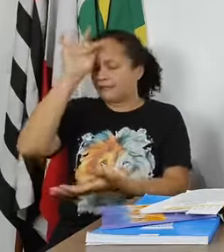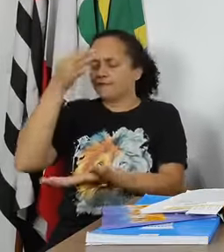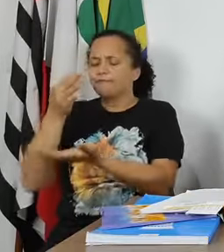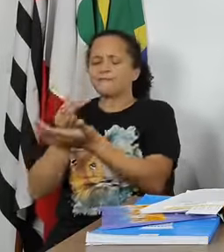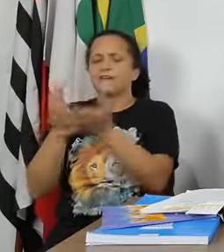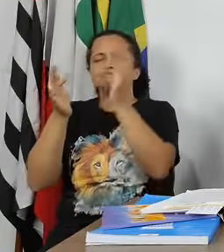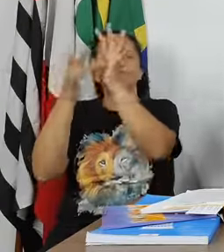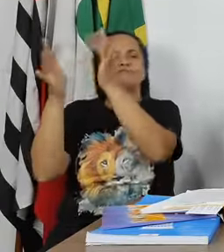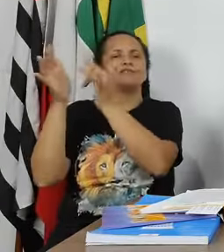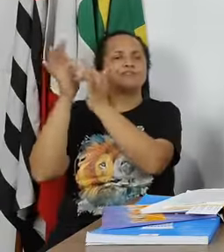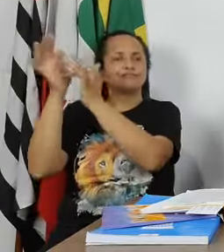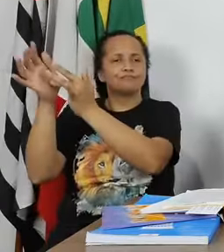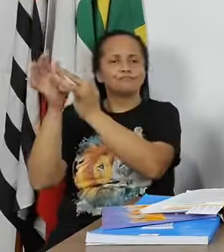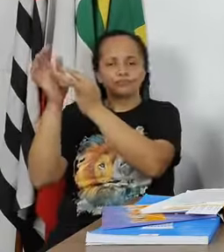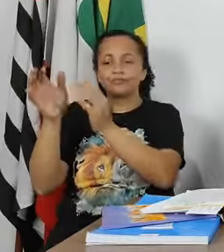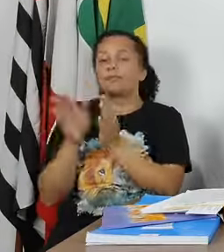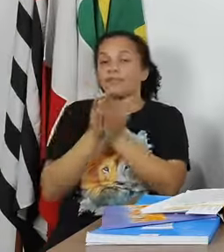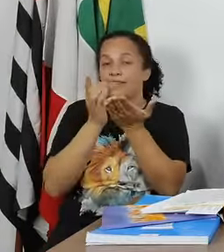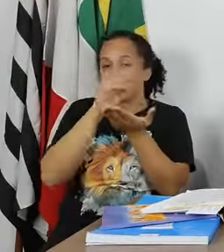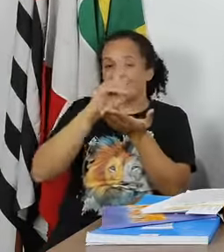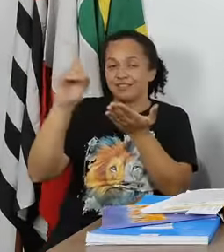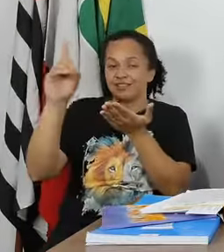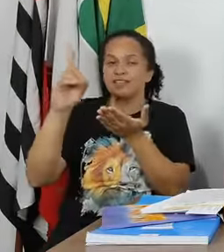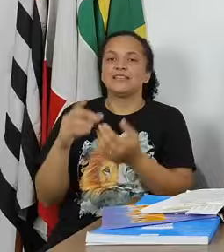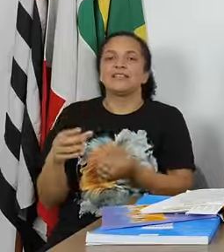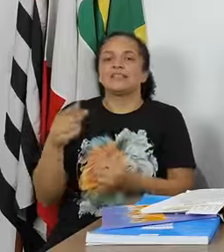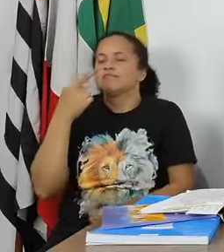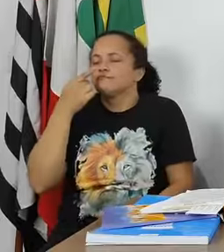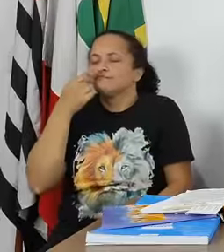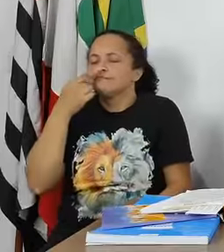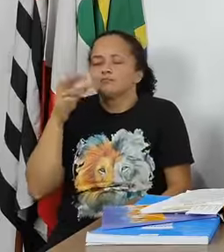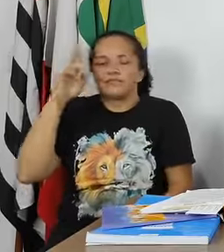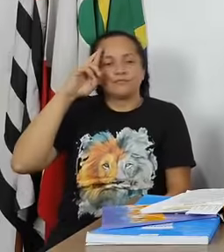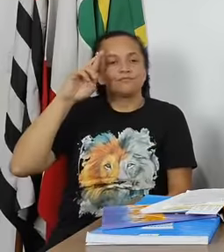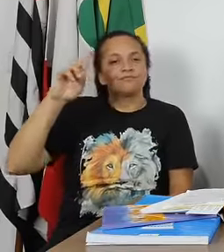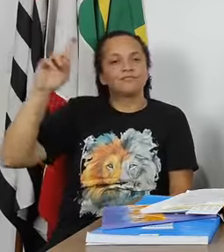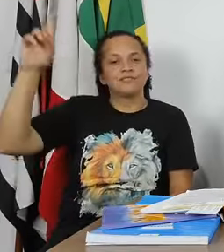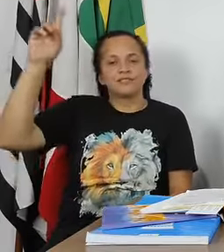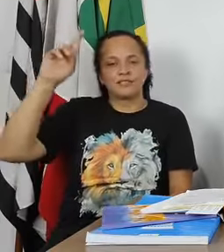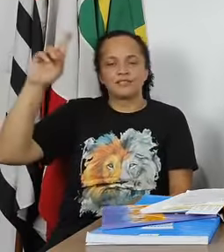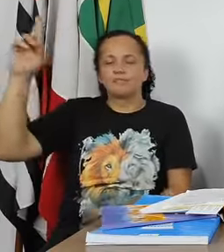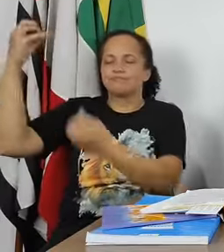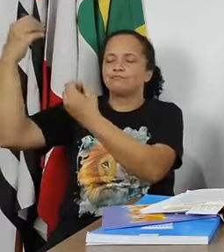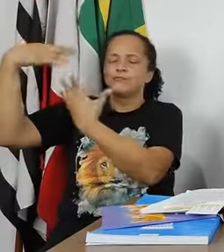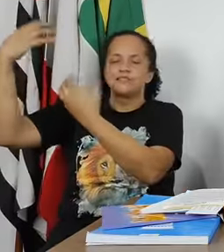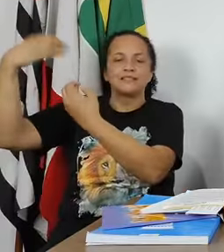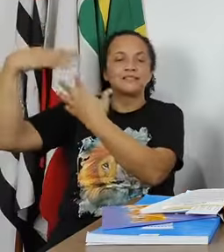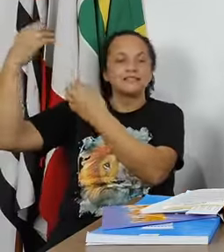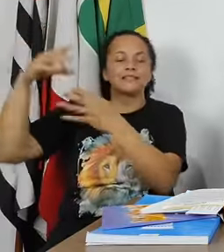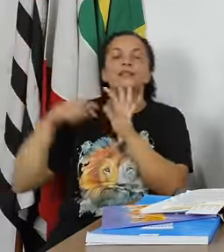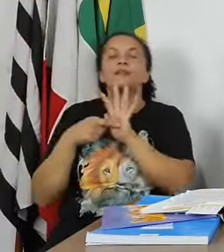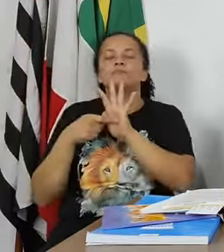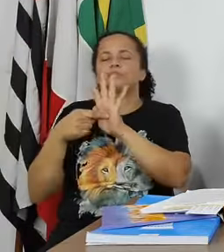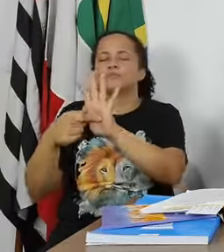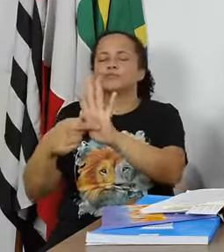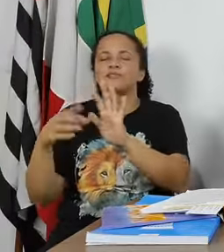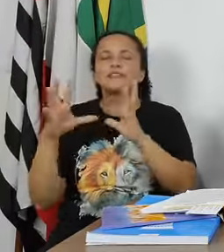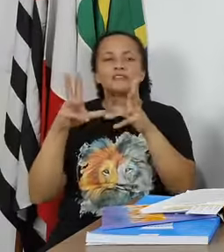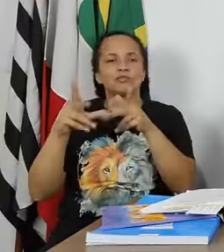Toda a Escritura é inspirada por Deus e útil ao ensino, para a repreensão, para a